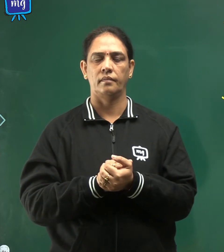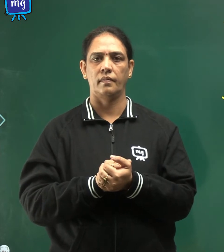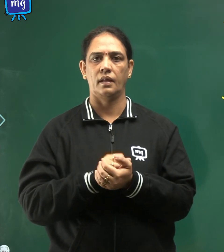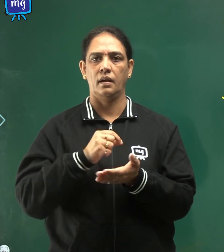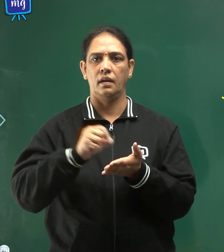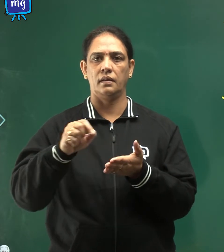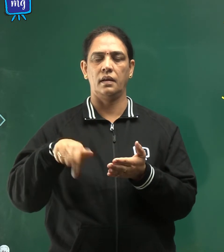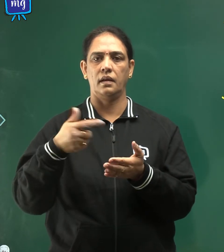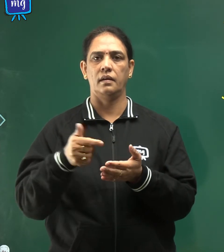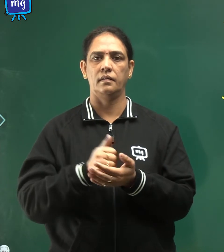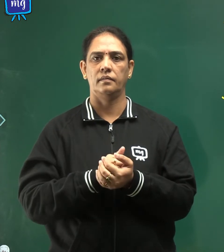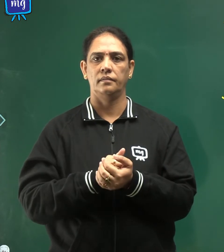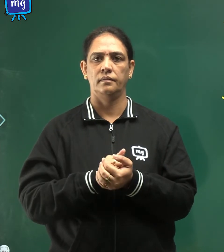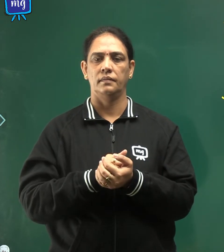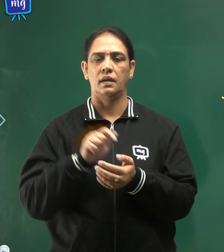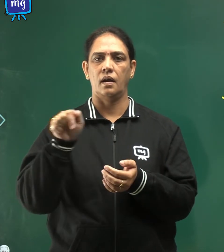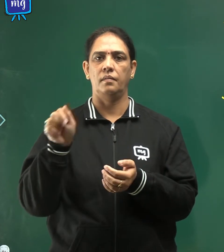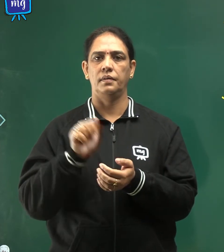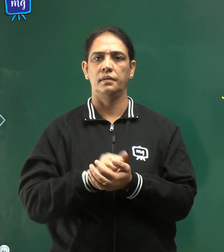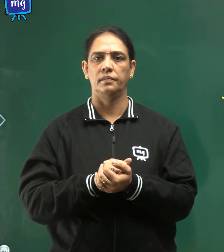लिख देंगे। अब